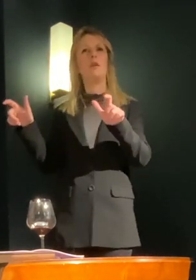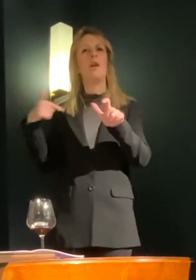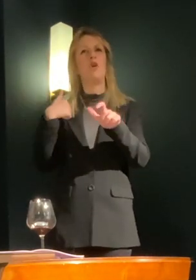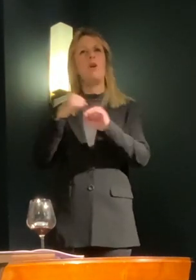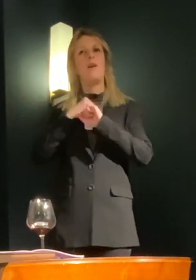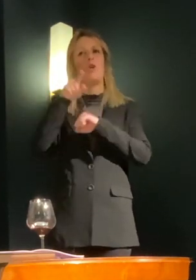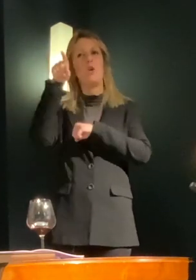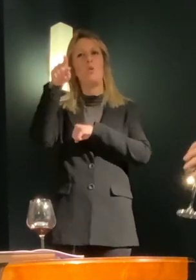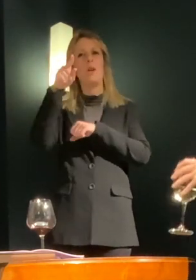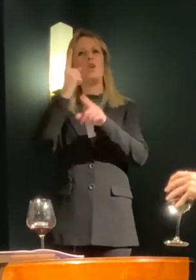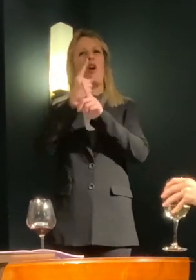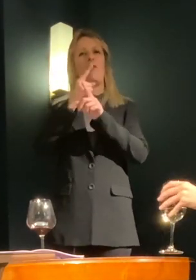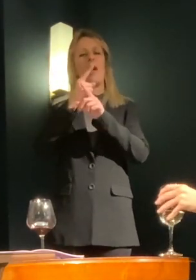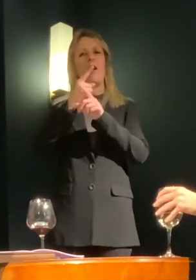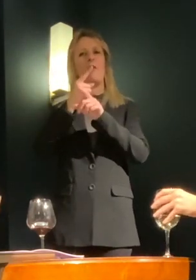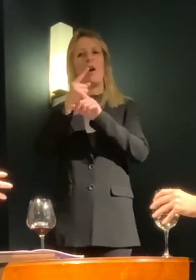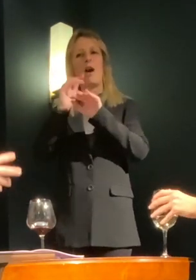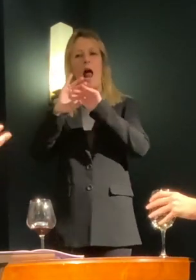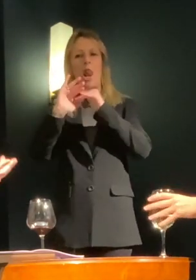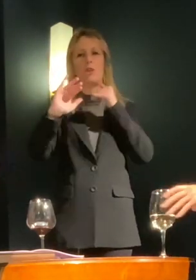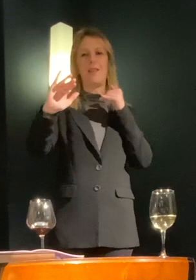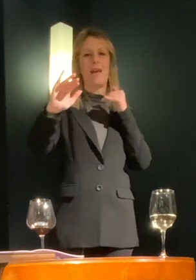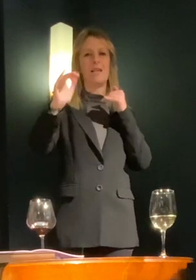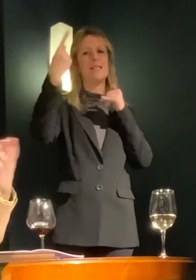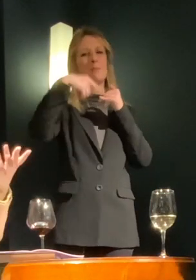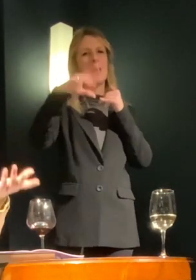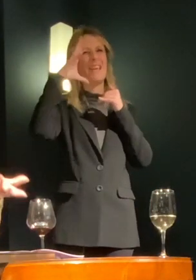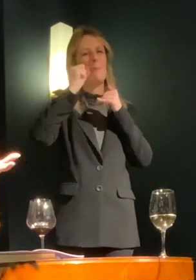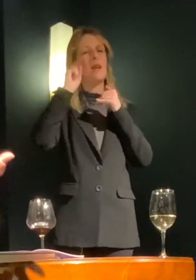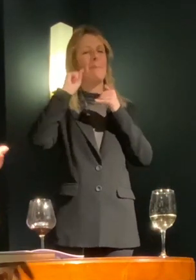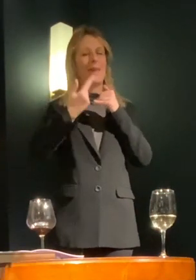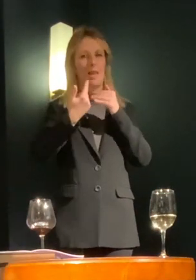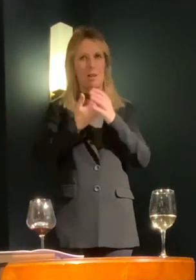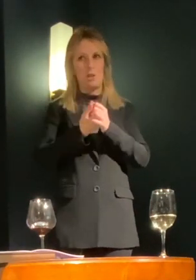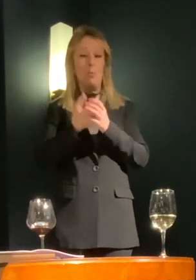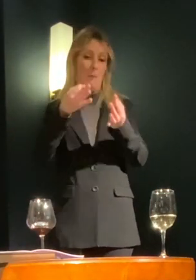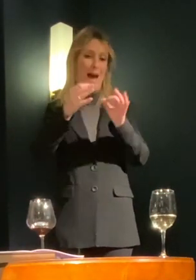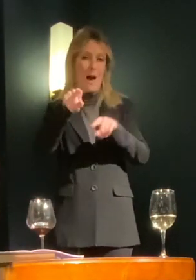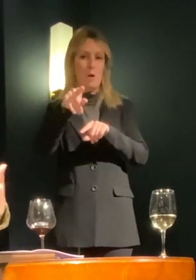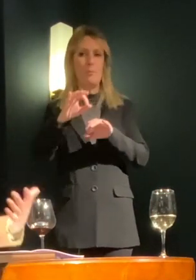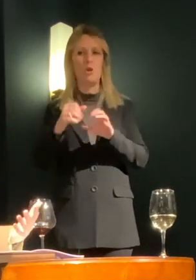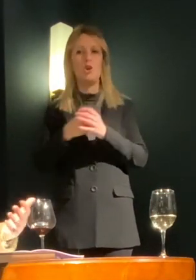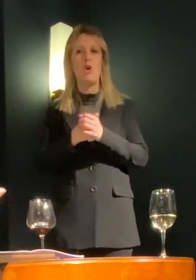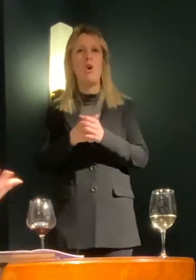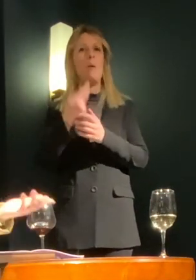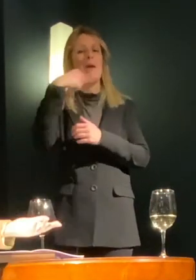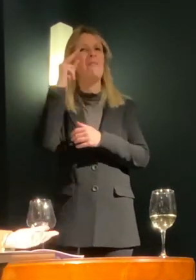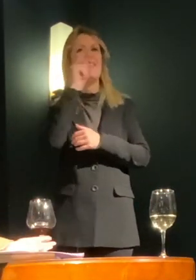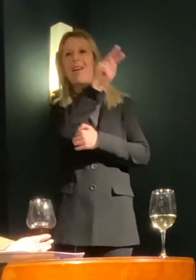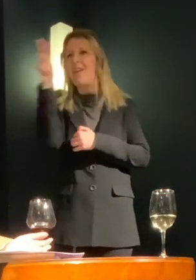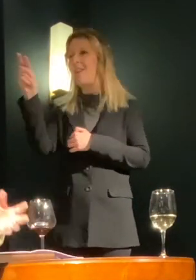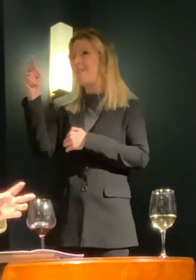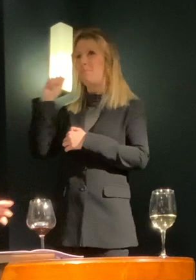di allontanarsi per rimettere a fuoco un po', no? Come adesso non voglio cadere nei cliché, però è quella cosa lì, per vedere meglio le cose, così come anche